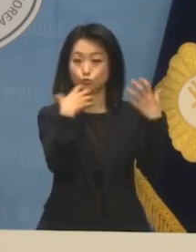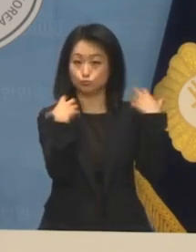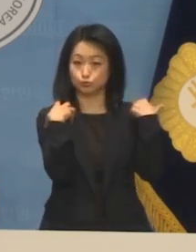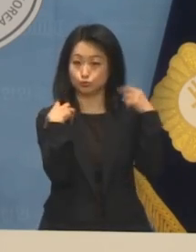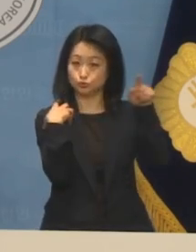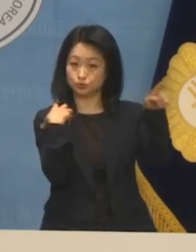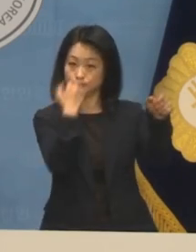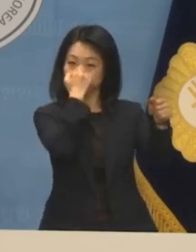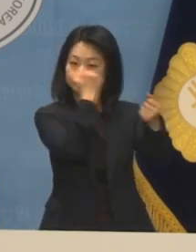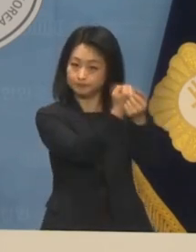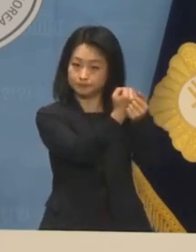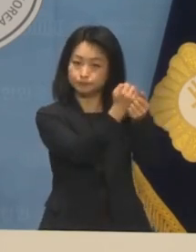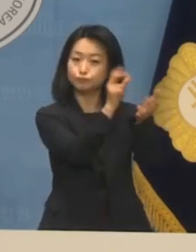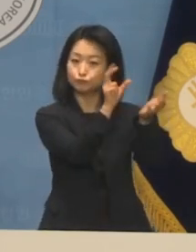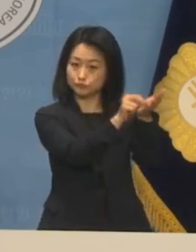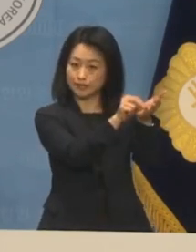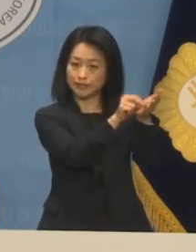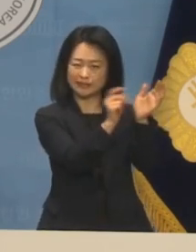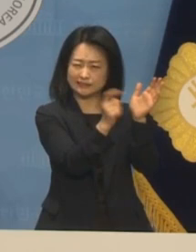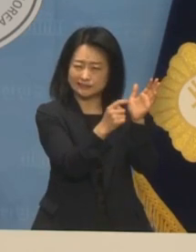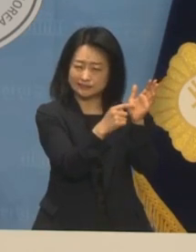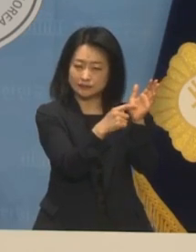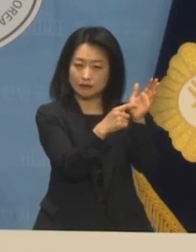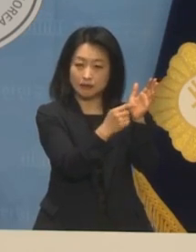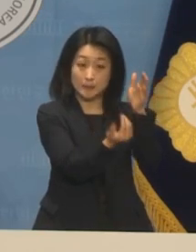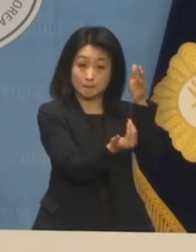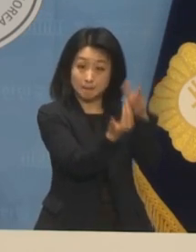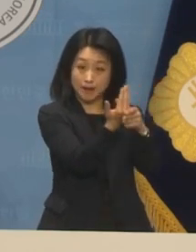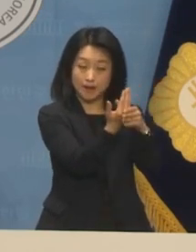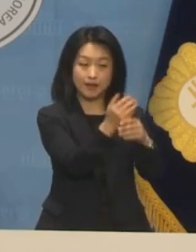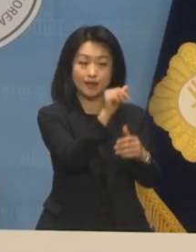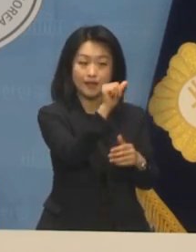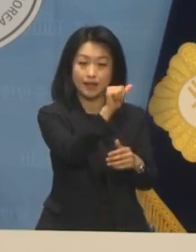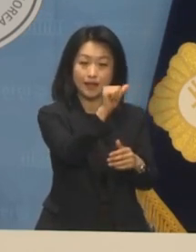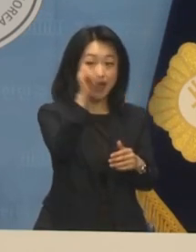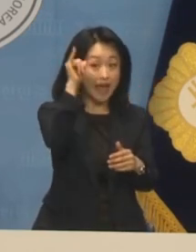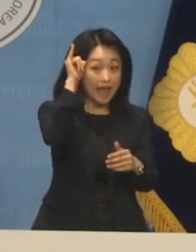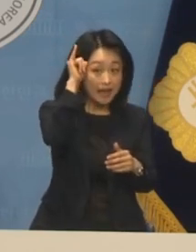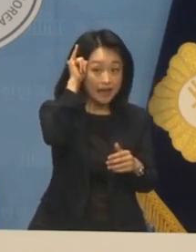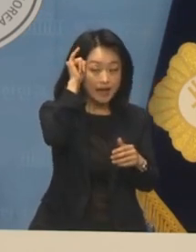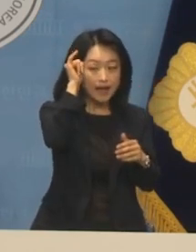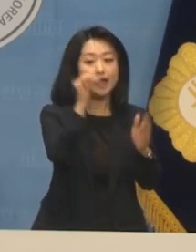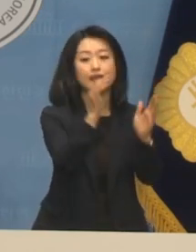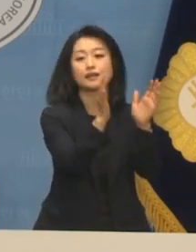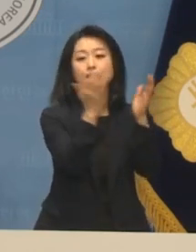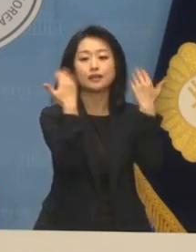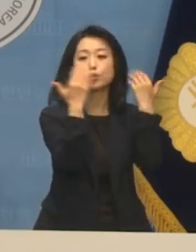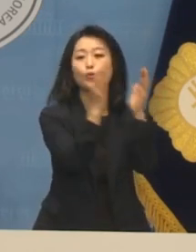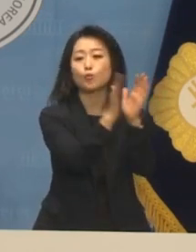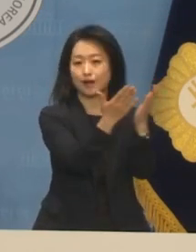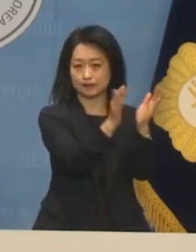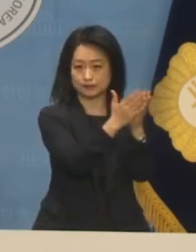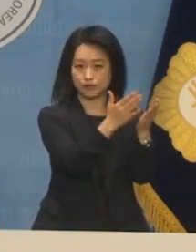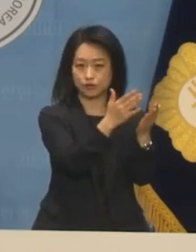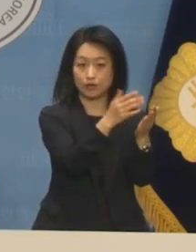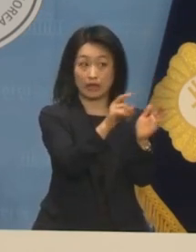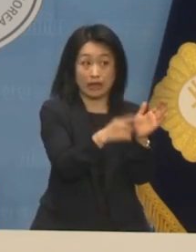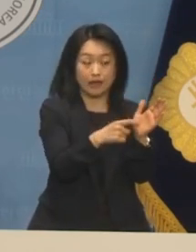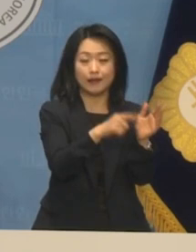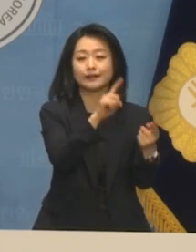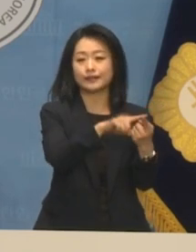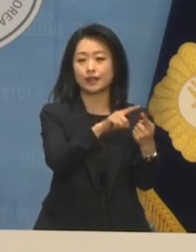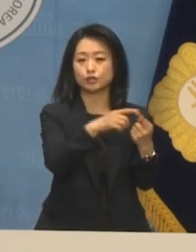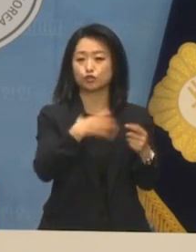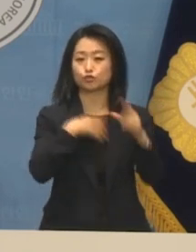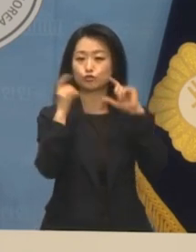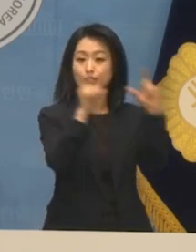부실하고 일방적이며 급조된 AI 디지털 교과서 사업에 대해 강력하게 규탄하고자 이 자리에 섰습니다.